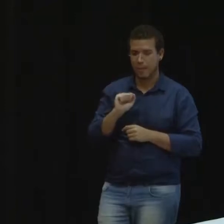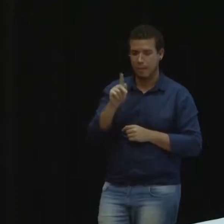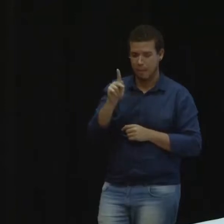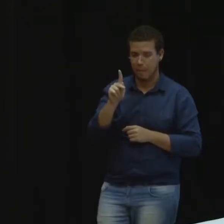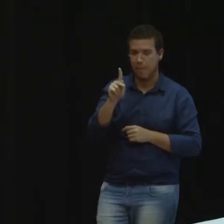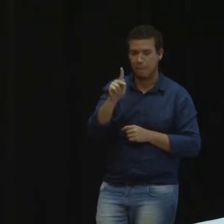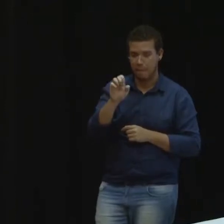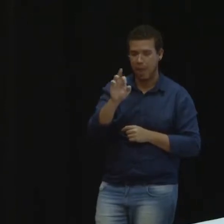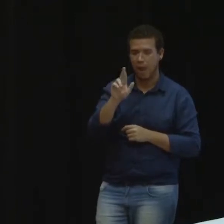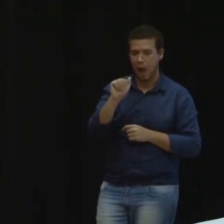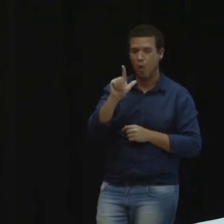Bettelheim.